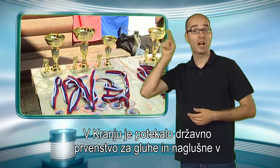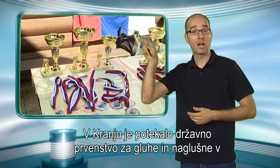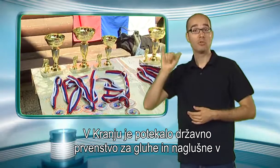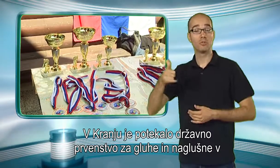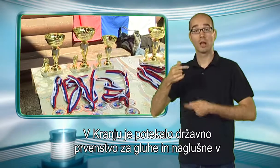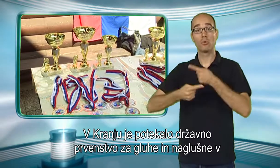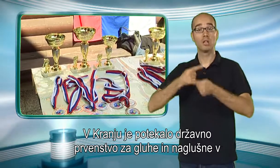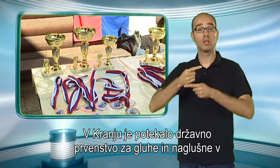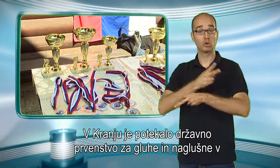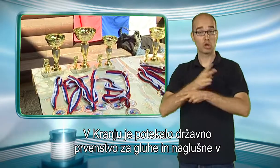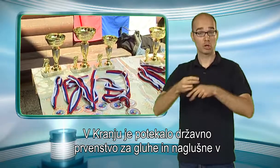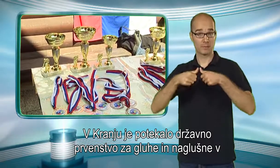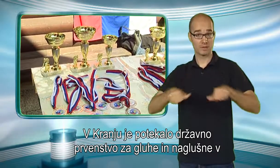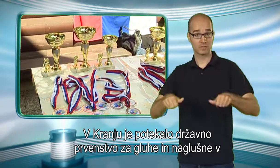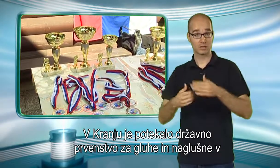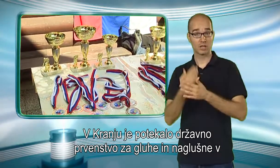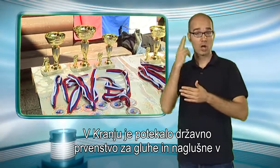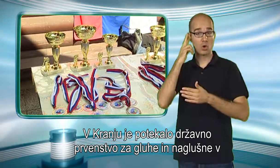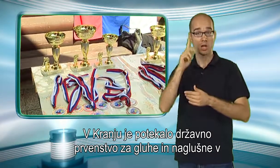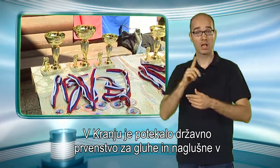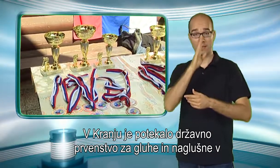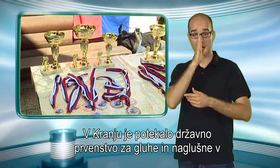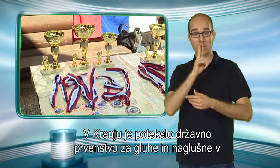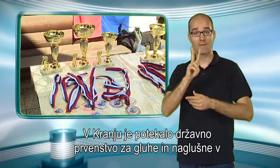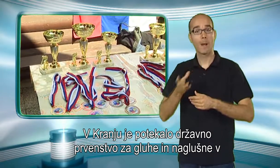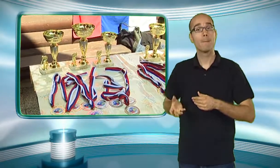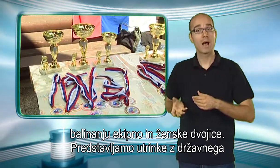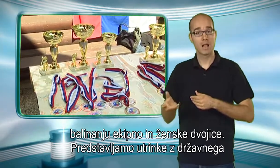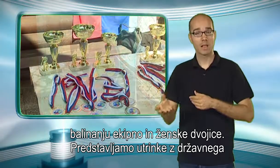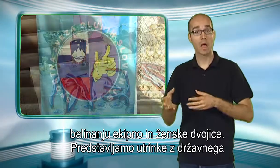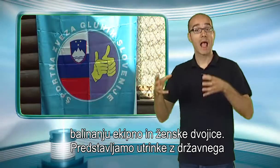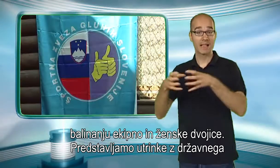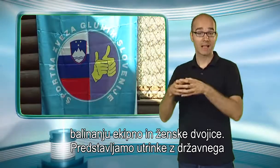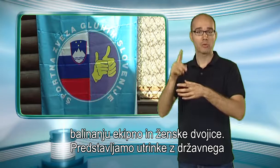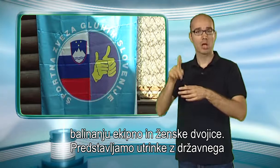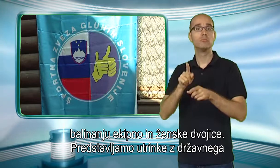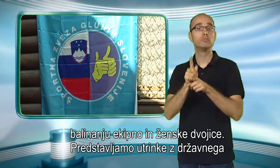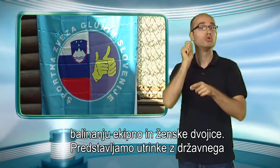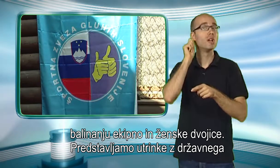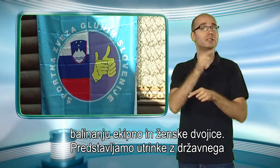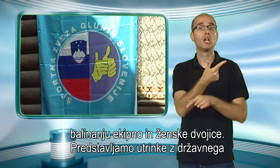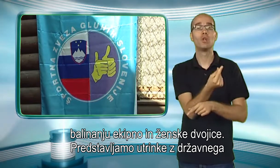V Kranju je potekalo državno prvenstvo za gluhe in naglušne v balinanju, ekipno in ženske